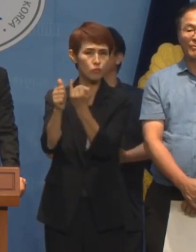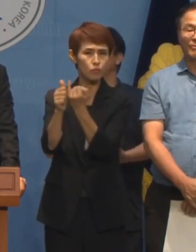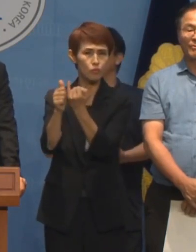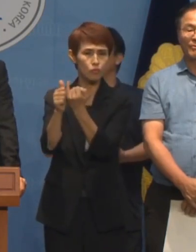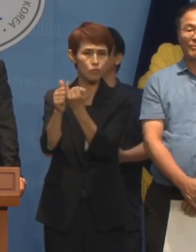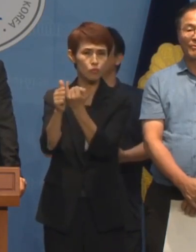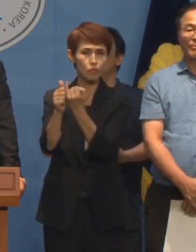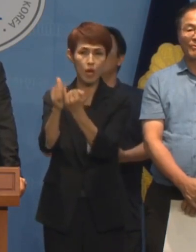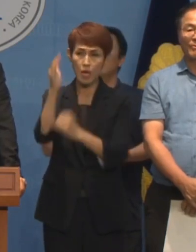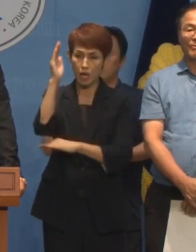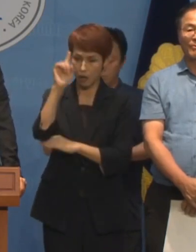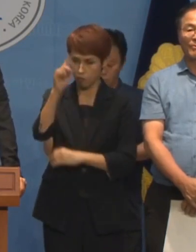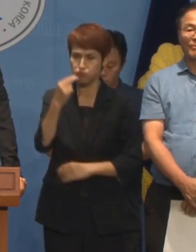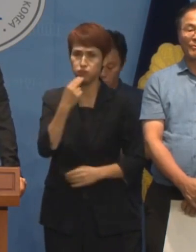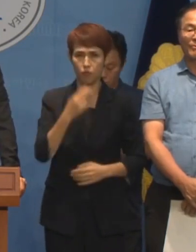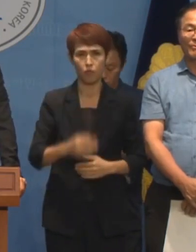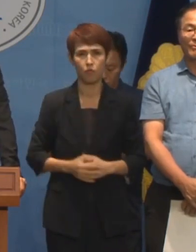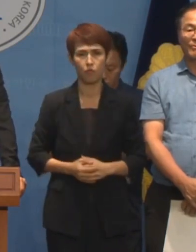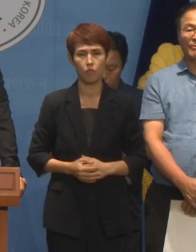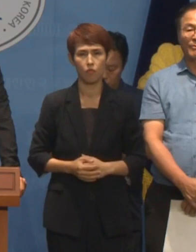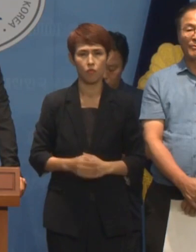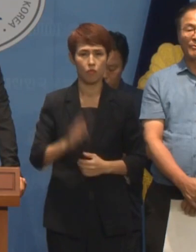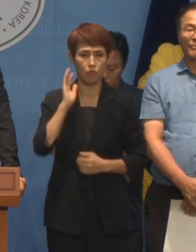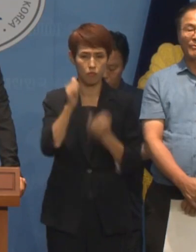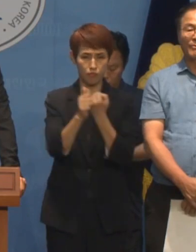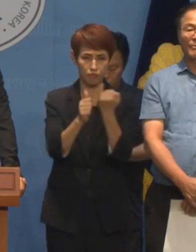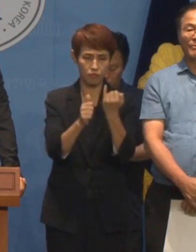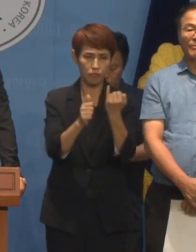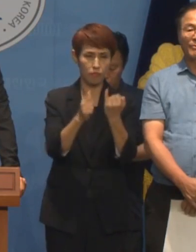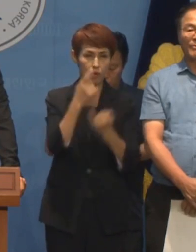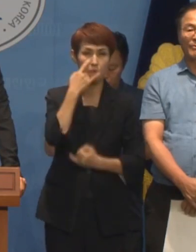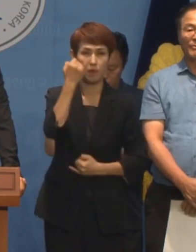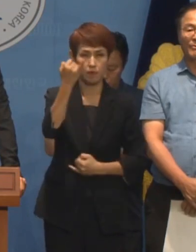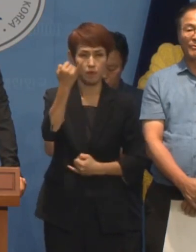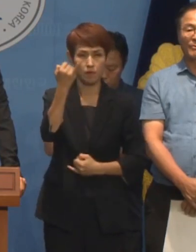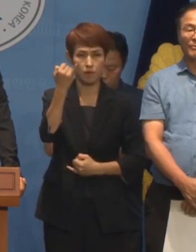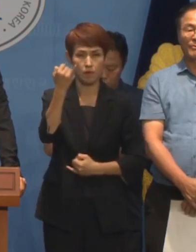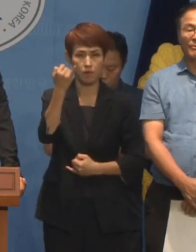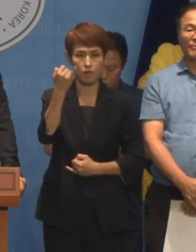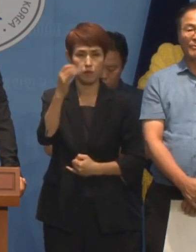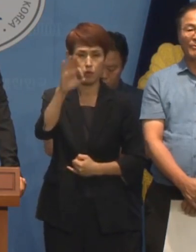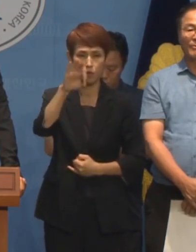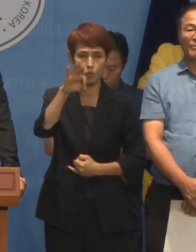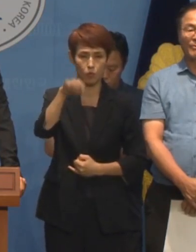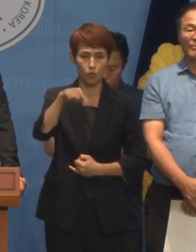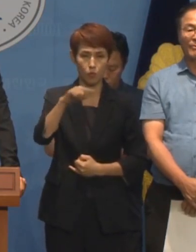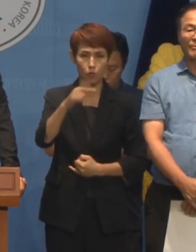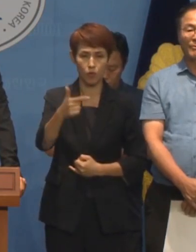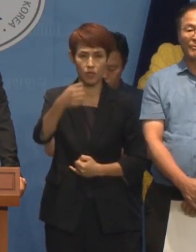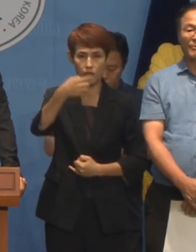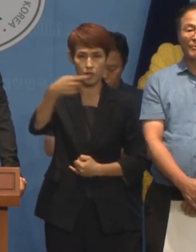그리고 장모 최원순, 원희룡 국토부 전 장관 등에 대한